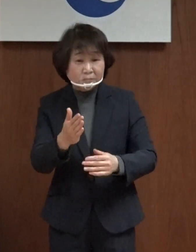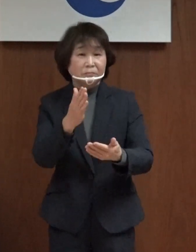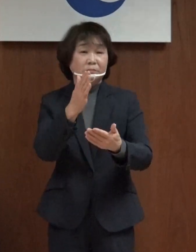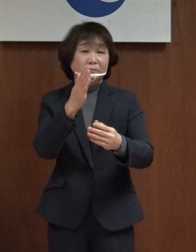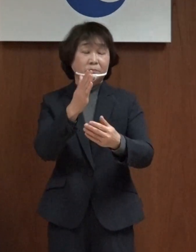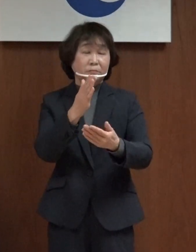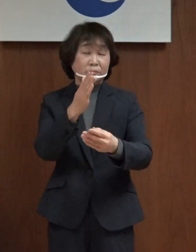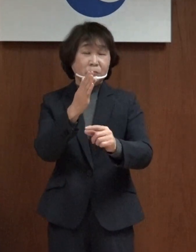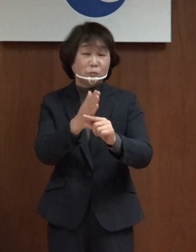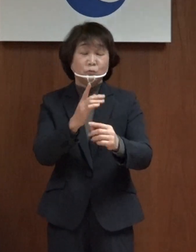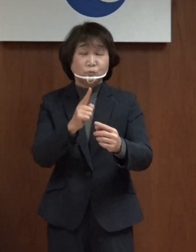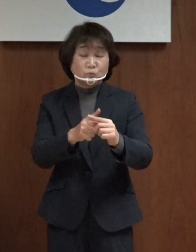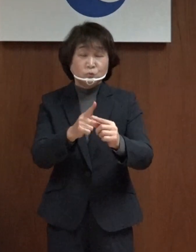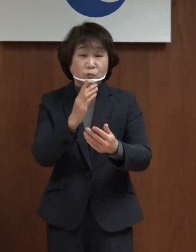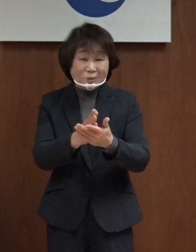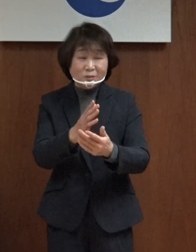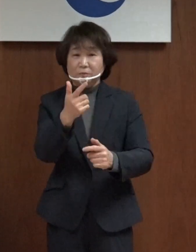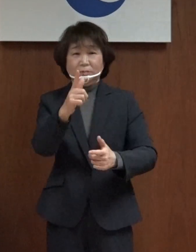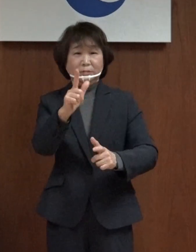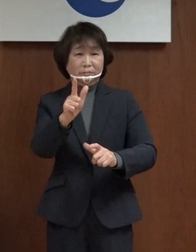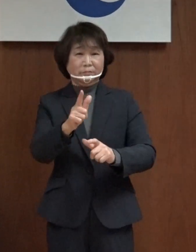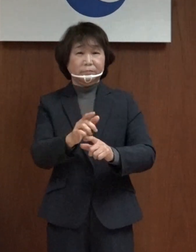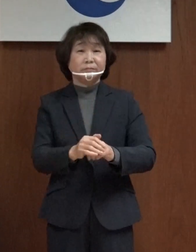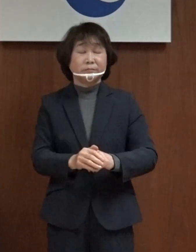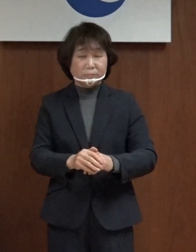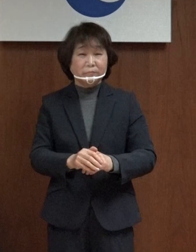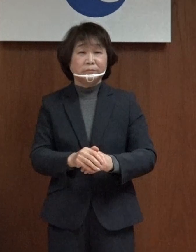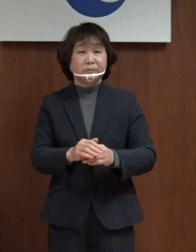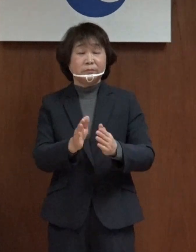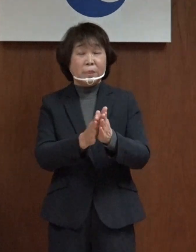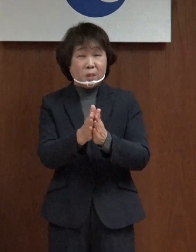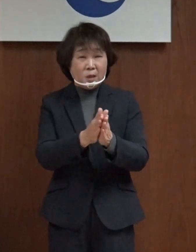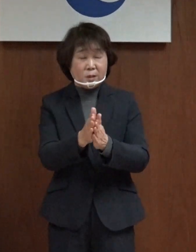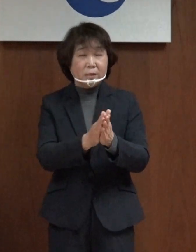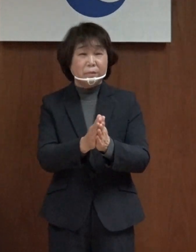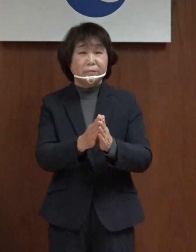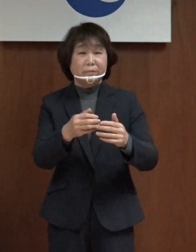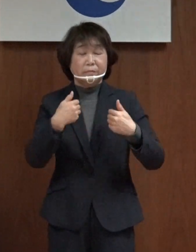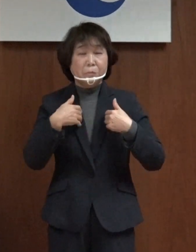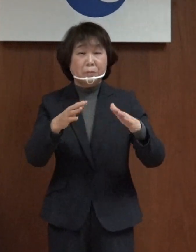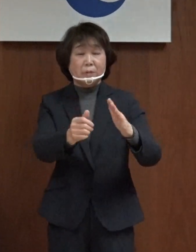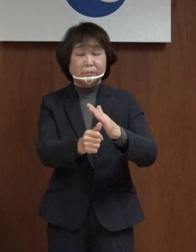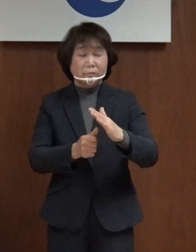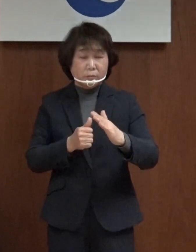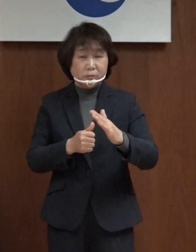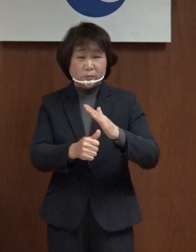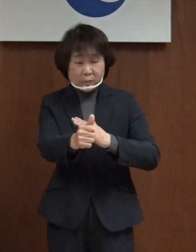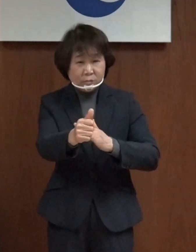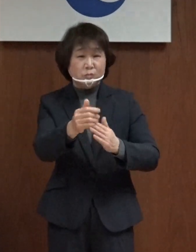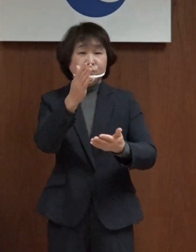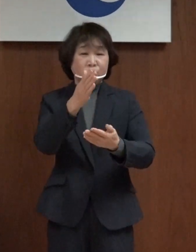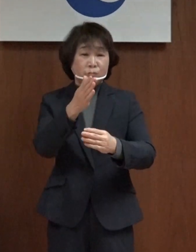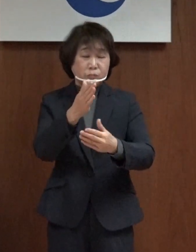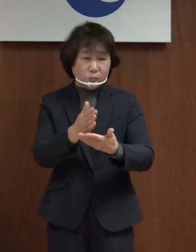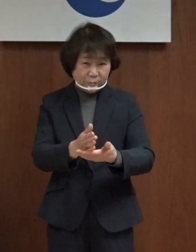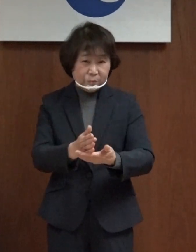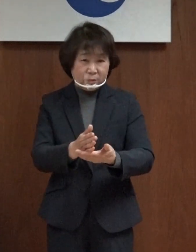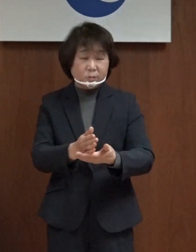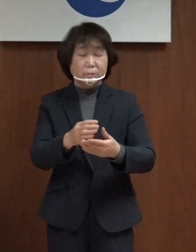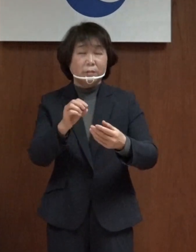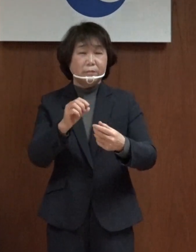ではないため、うがい手洗い不要不急の外出をできるだけ控えるなどして感染対策へのご協力を